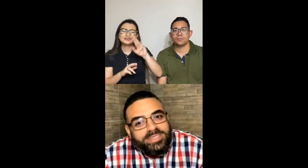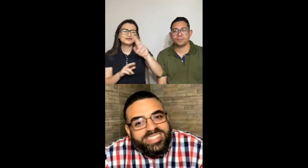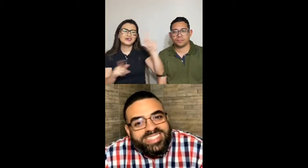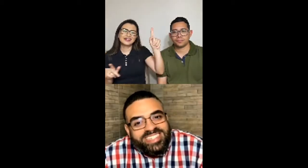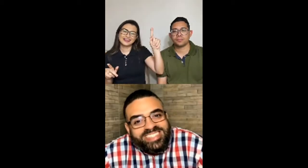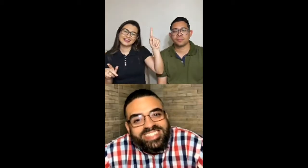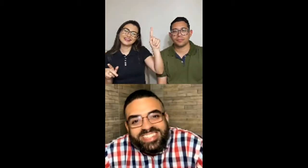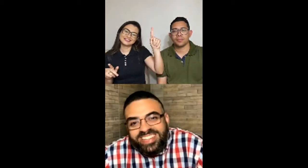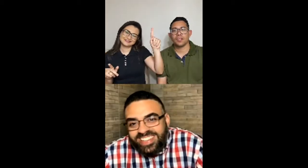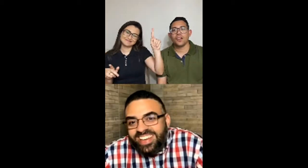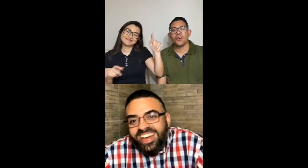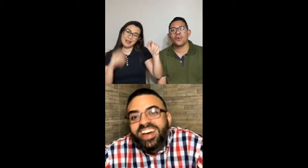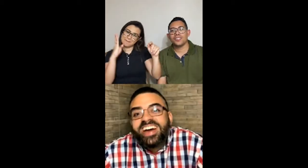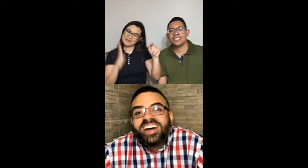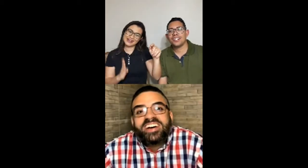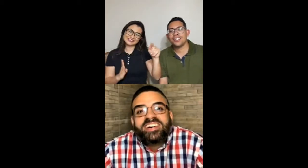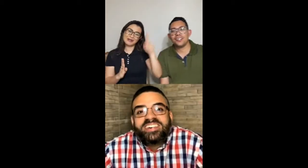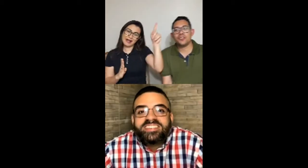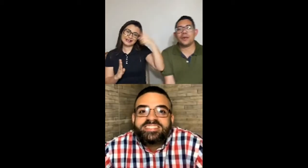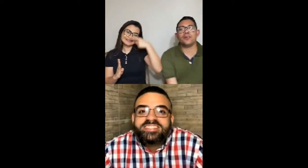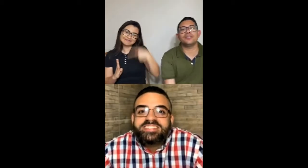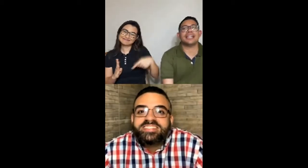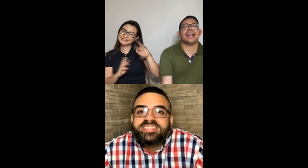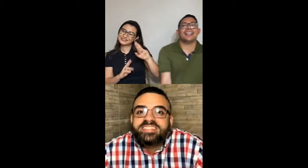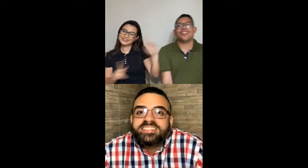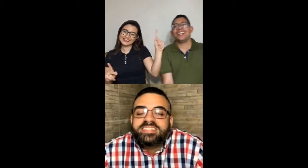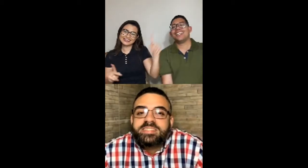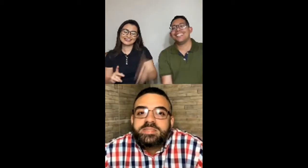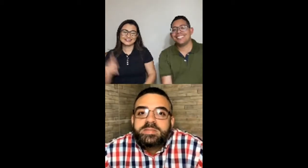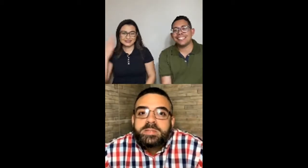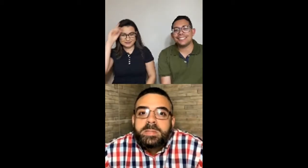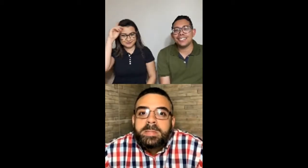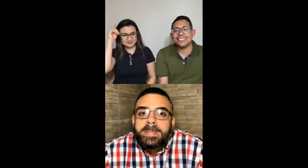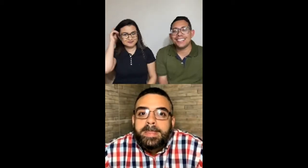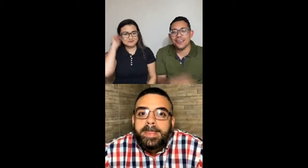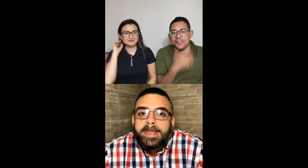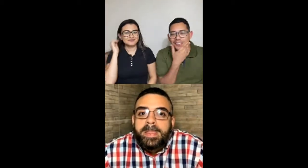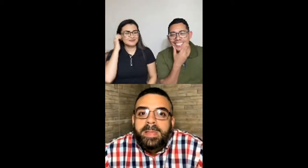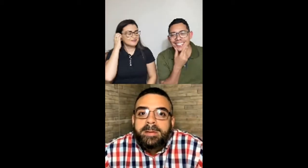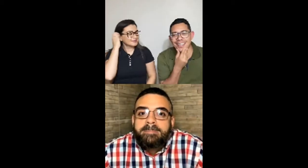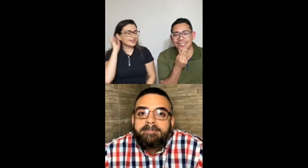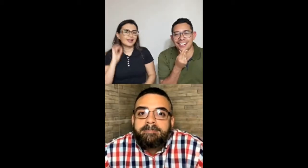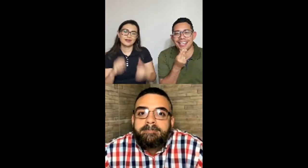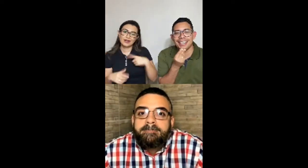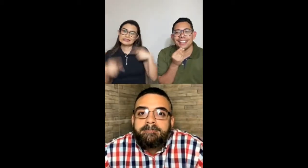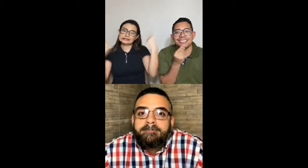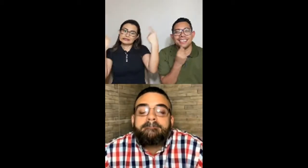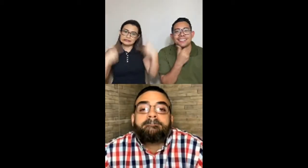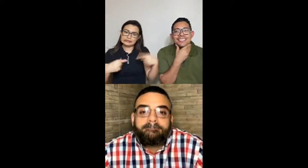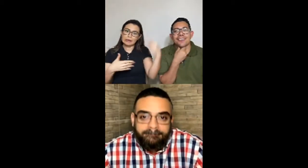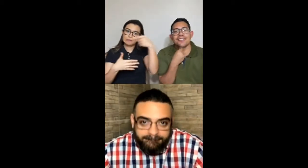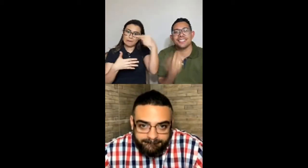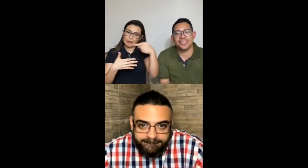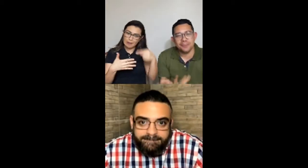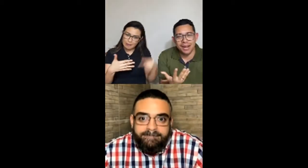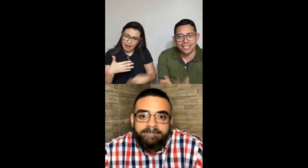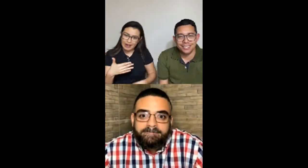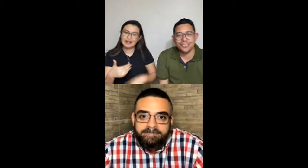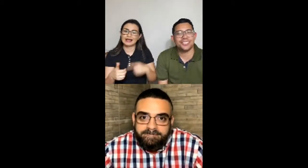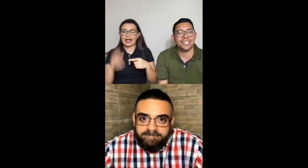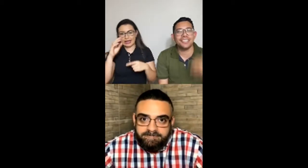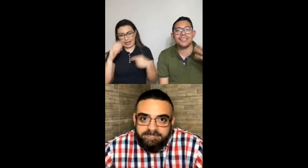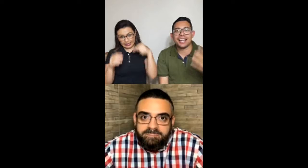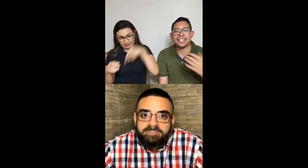acontece? Ô Saulo, deixa eu te perguntar. Você tá Olha aí, tantos desafios que teve, né? Teve desafios aqui no